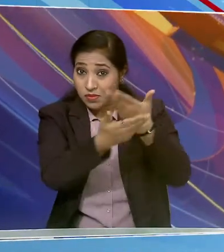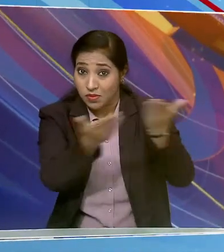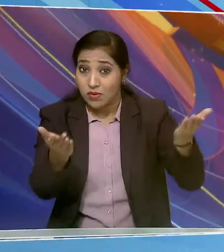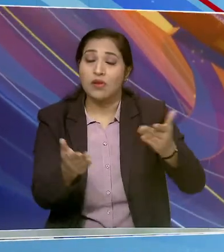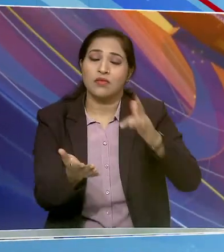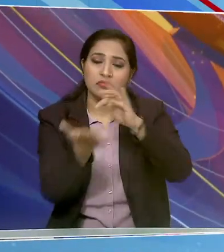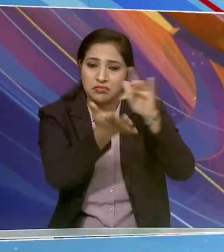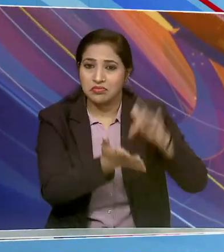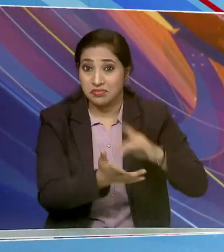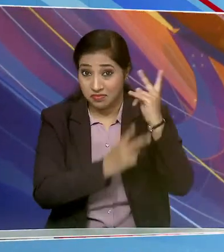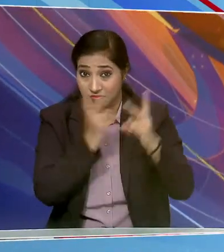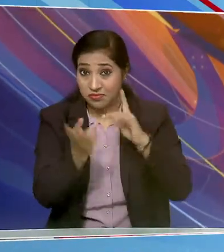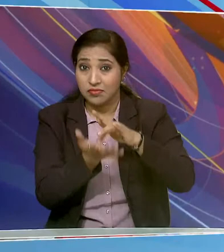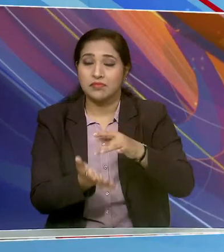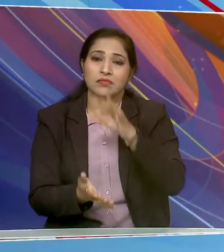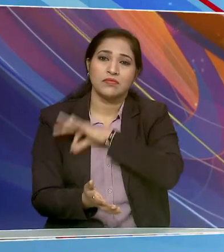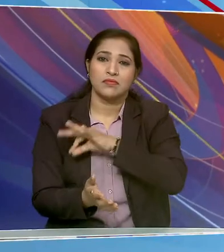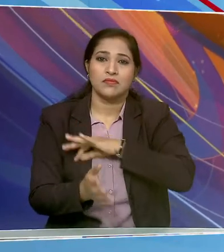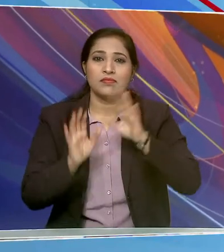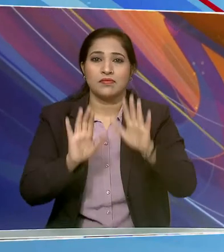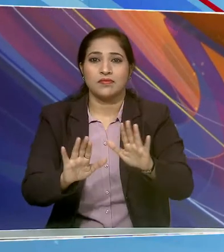होगा।